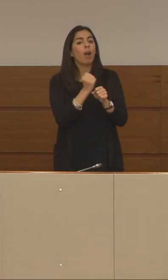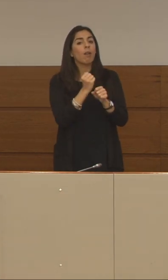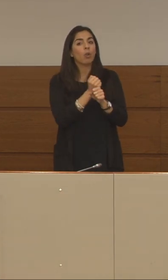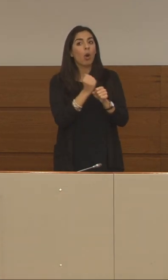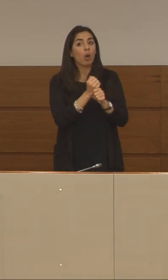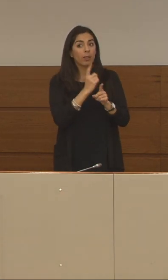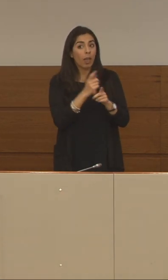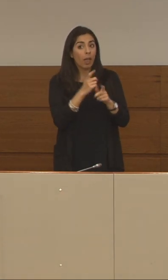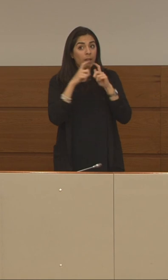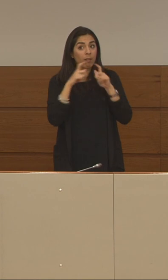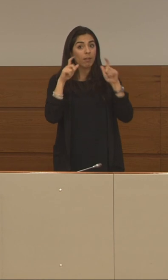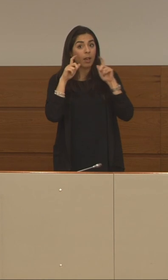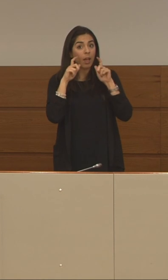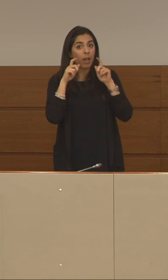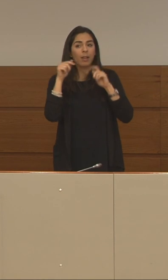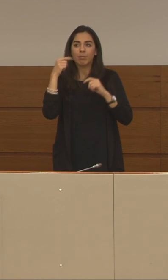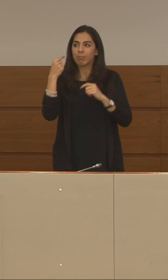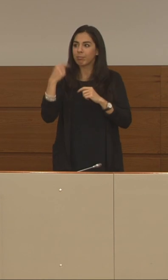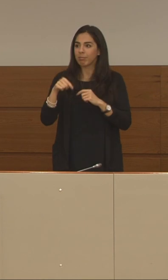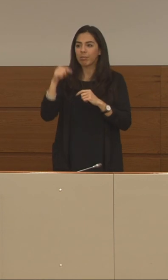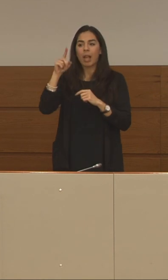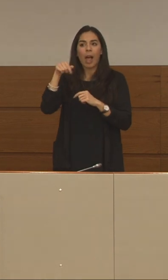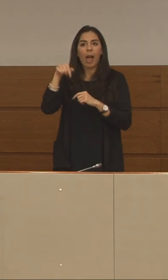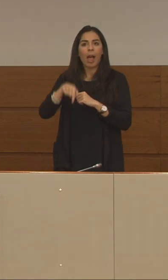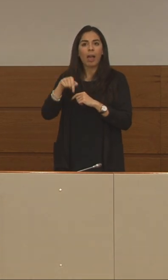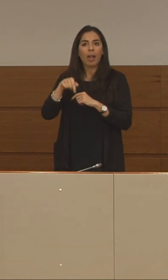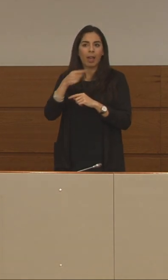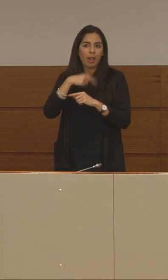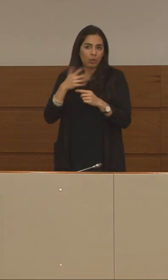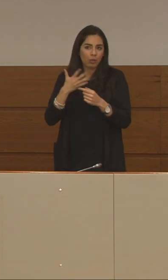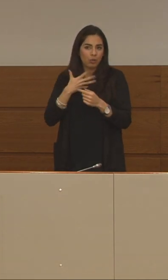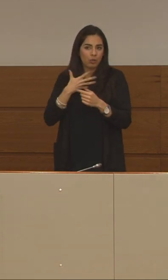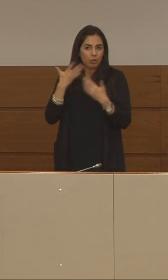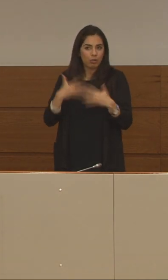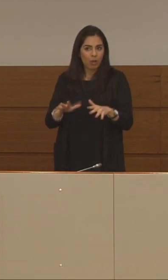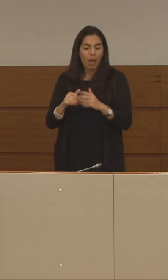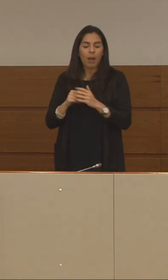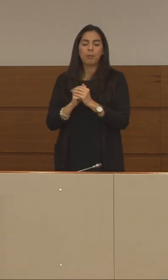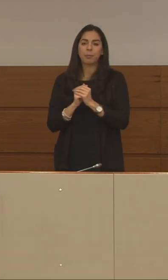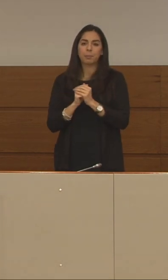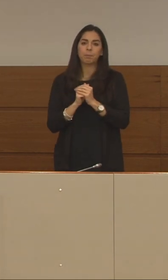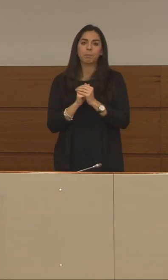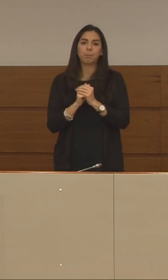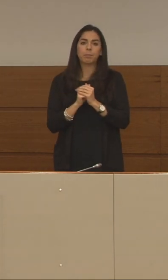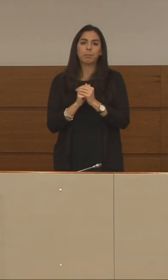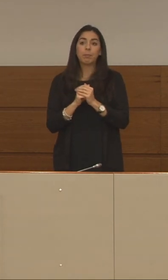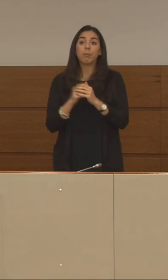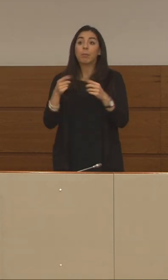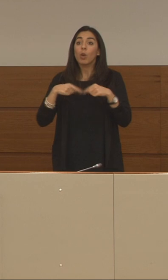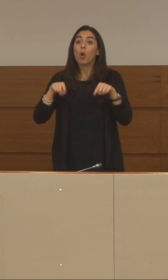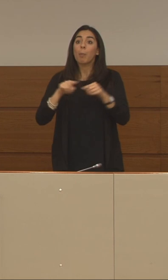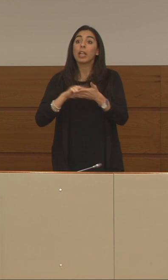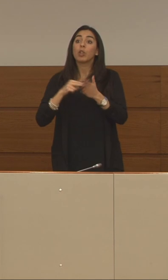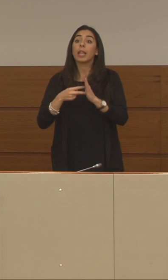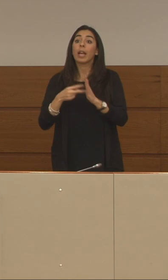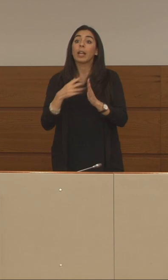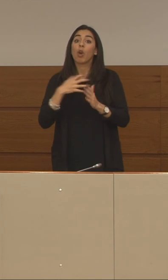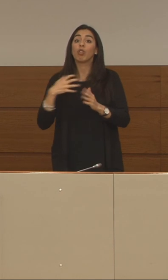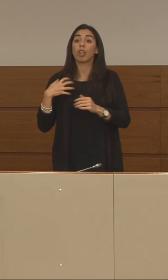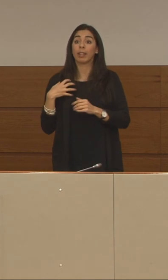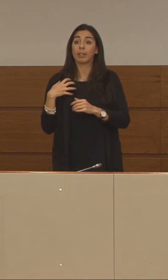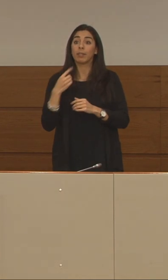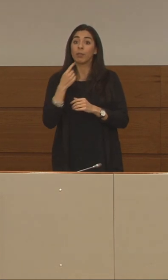è un po quello che anche qui dentro noi abbiamo il comitato da che lo scientifico raccomanda